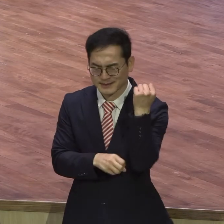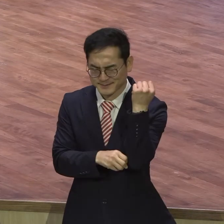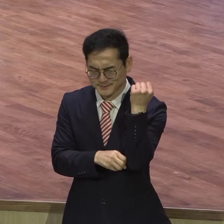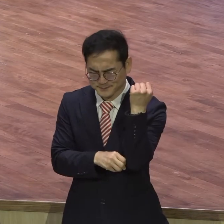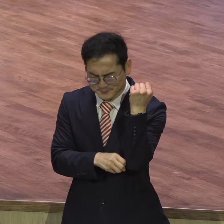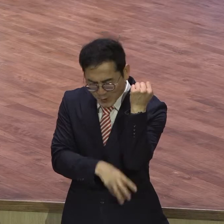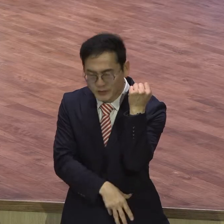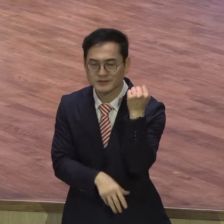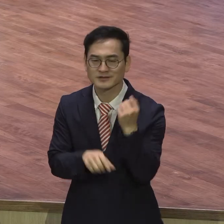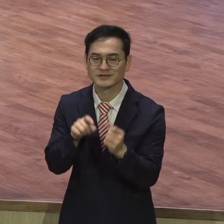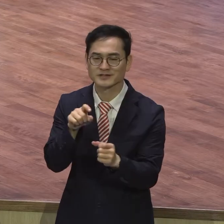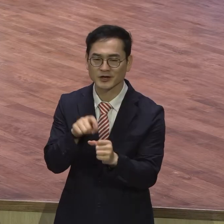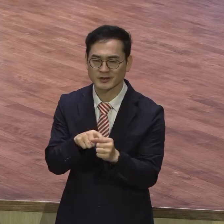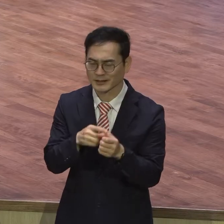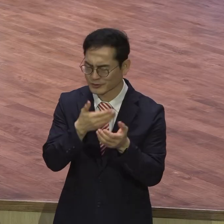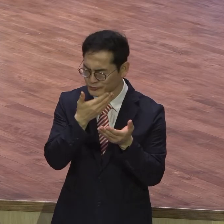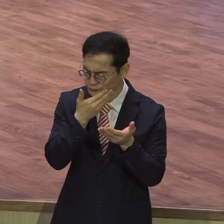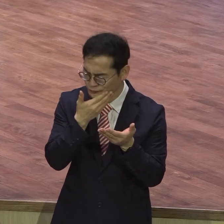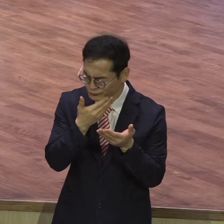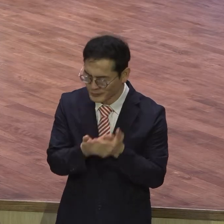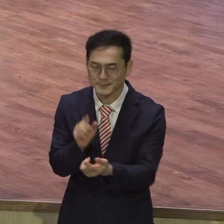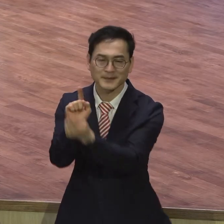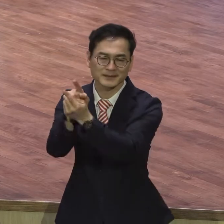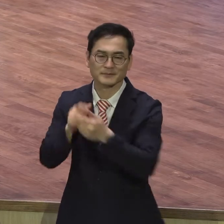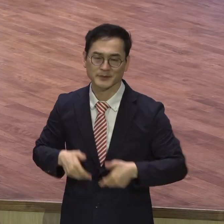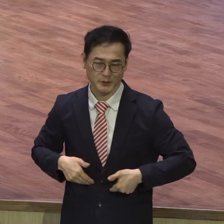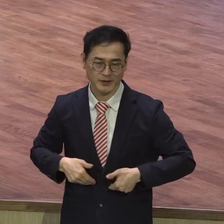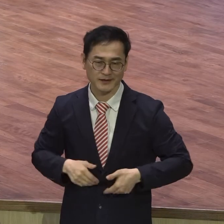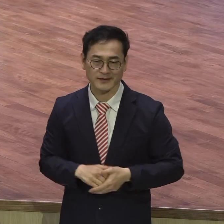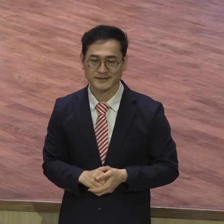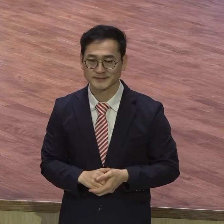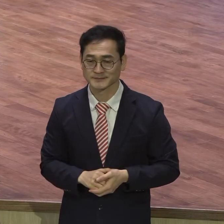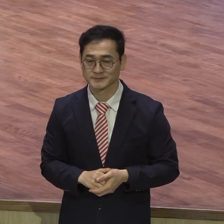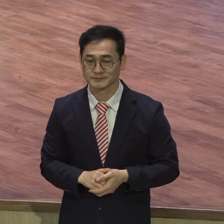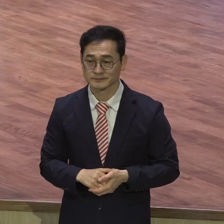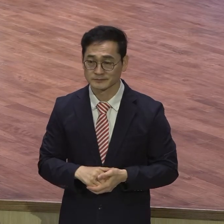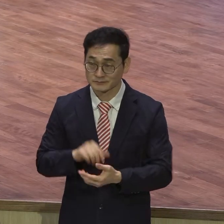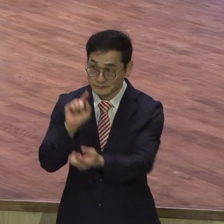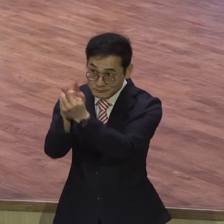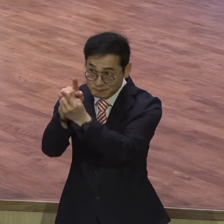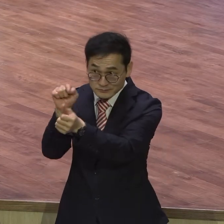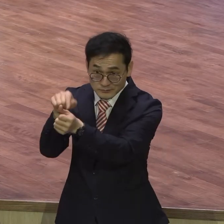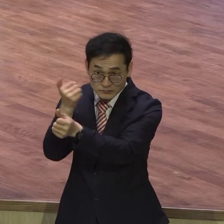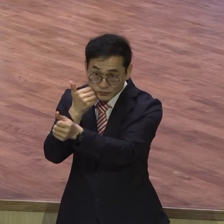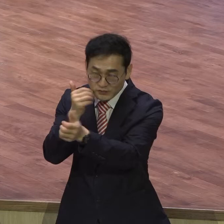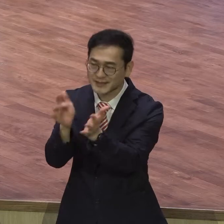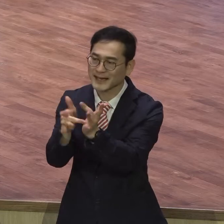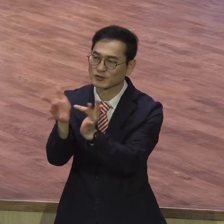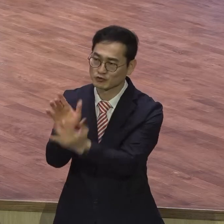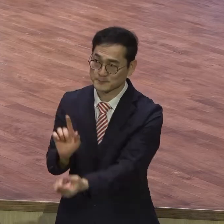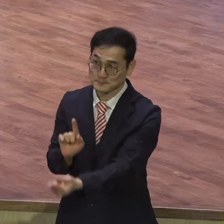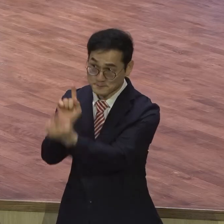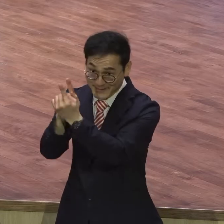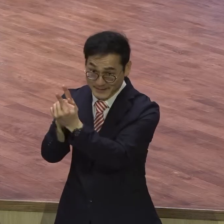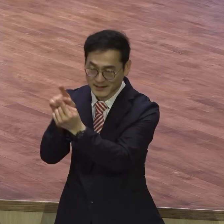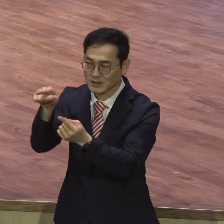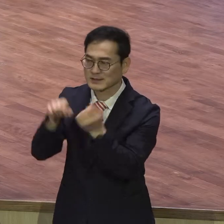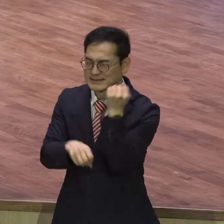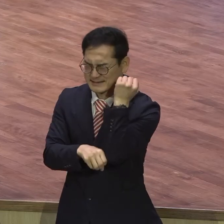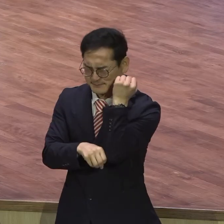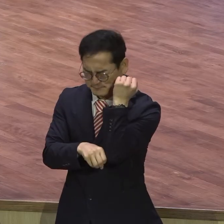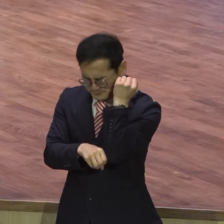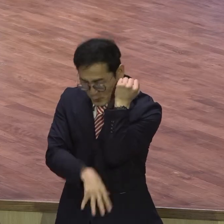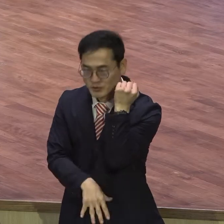있어야 돼요 본질적 만남 바로 예수 그리스도와의 만남이 본질적